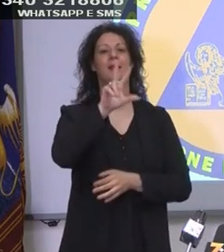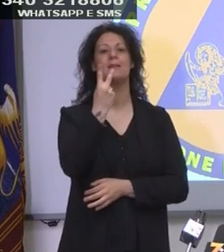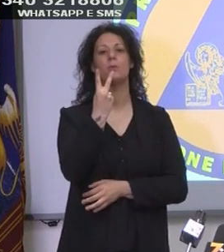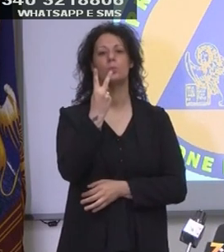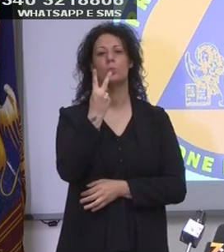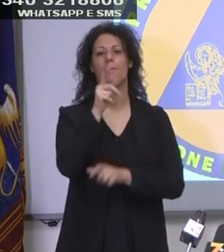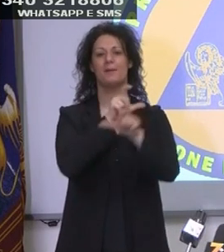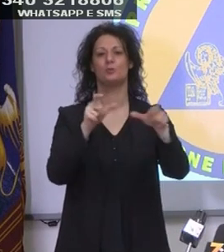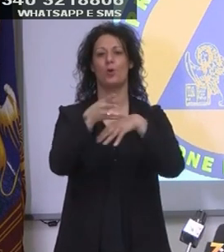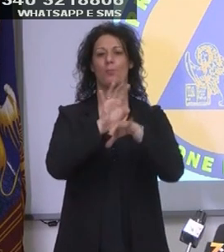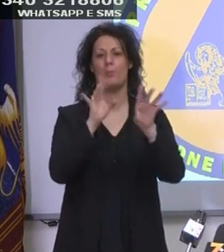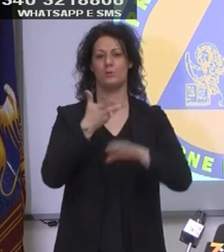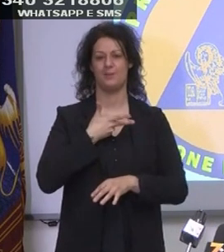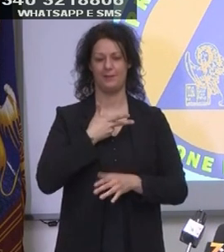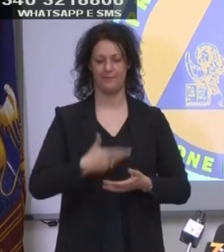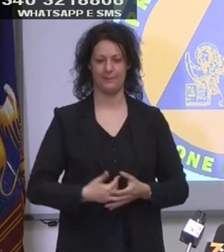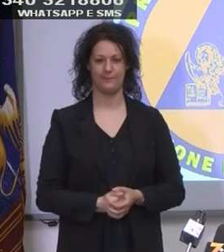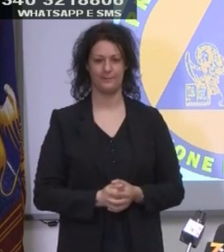positivi.